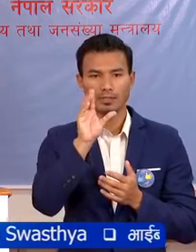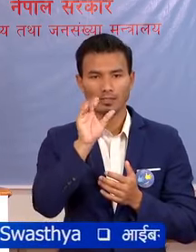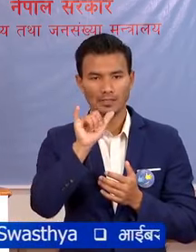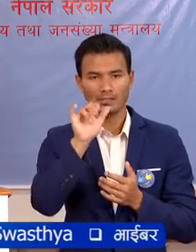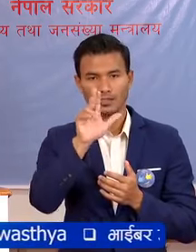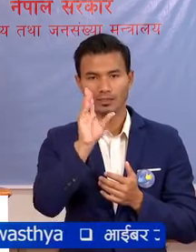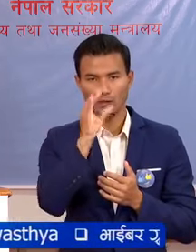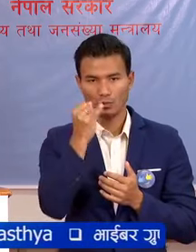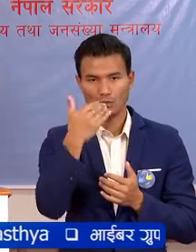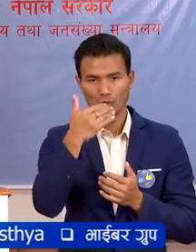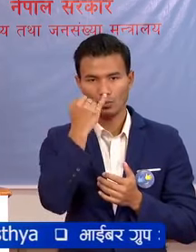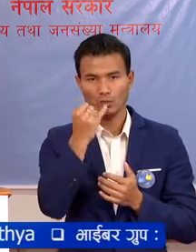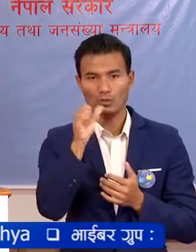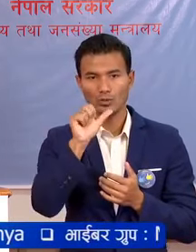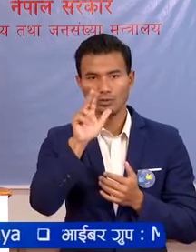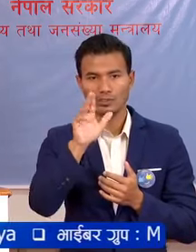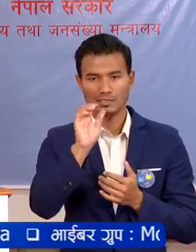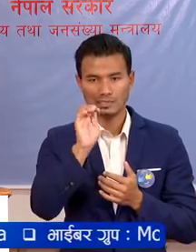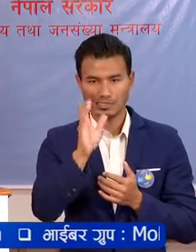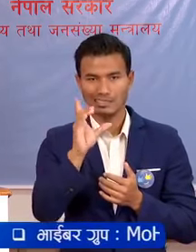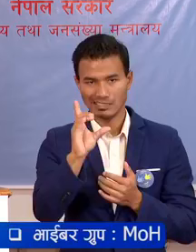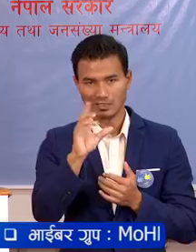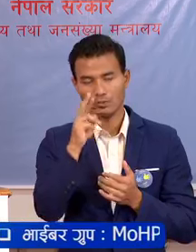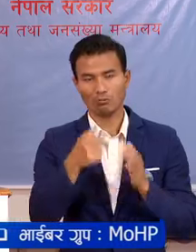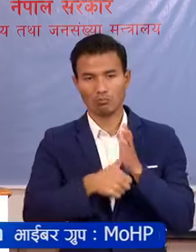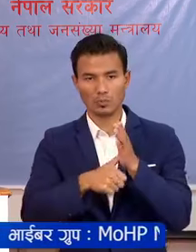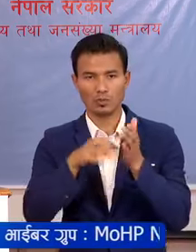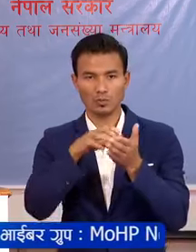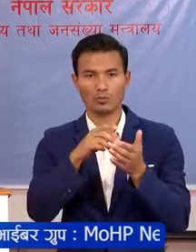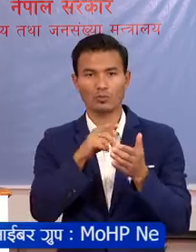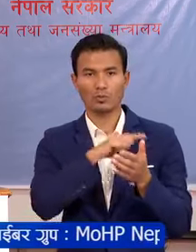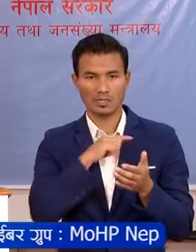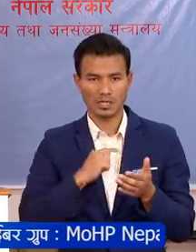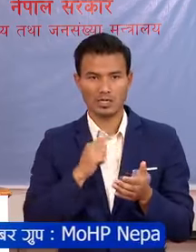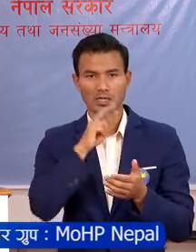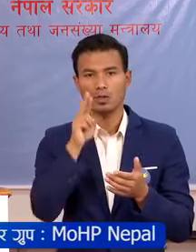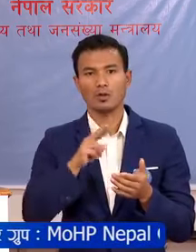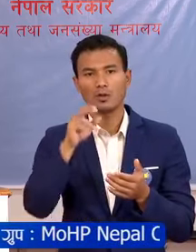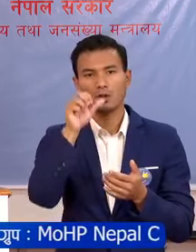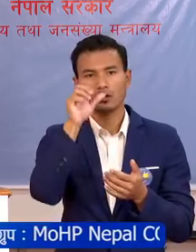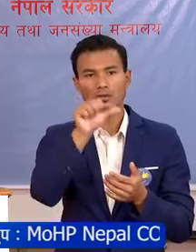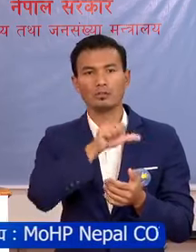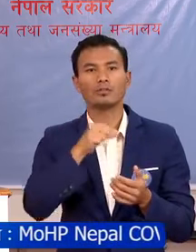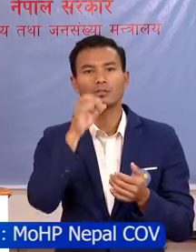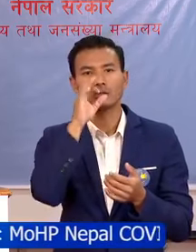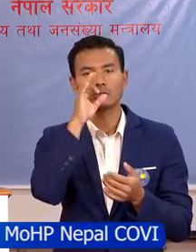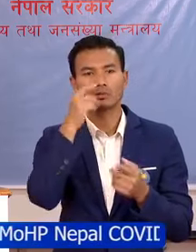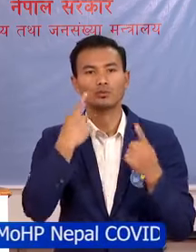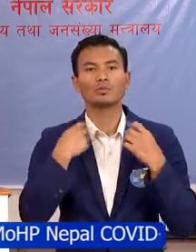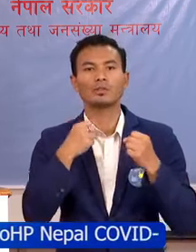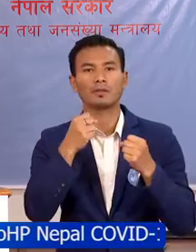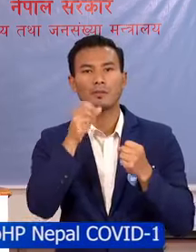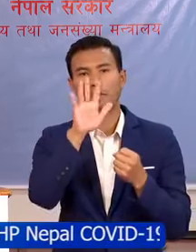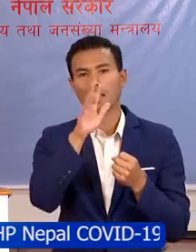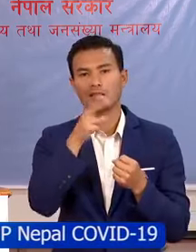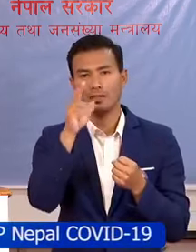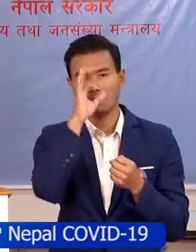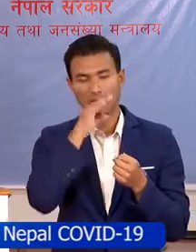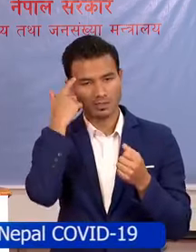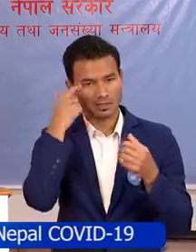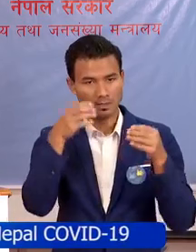लेवरटरी को इस्ठाप और पबलिक याल्थ एक्सपॉट येशरी चार देखी पांच जाना को हमरो